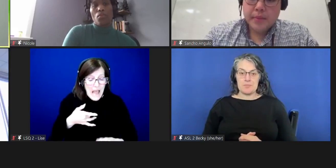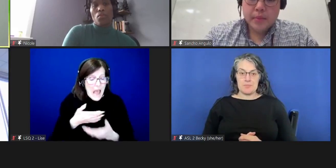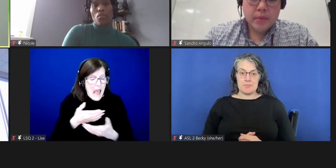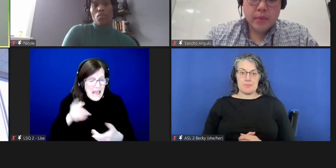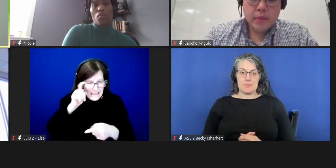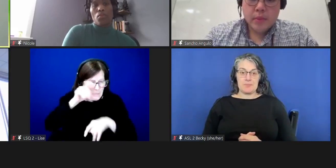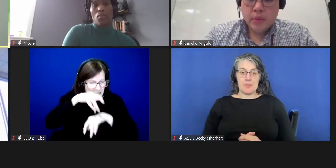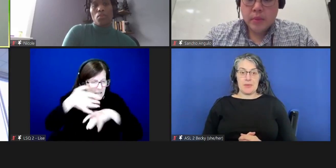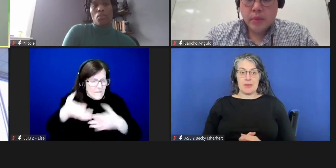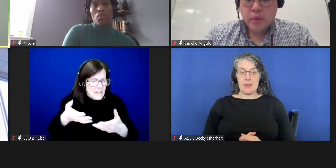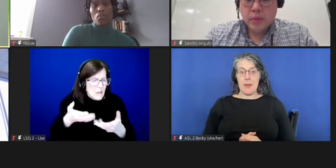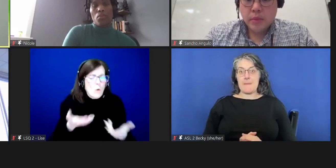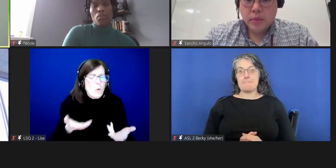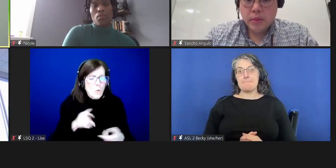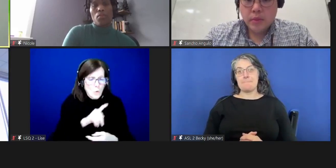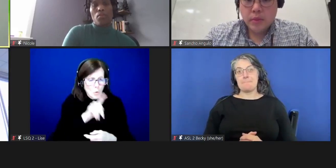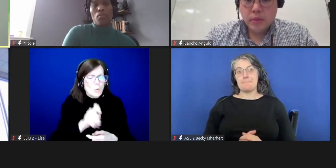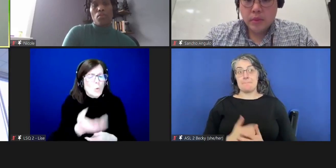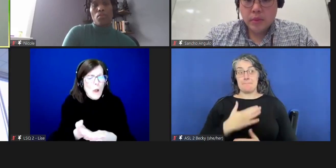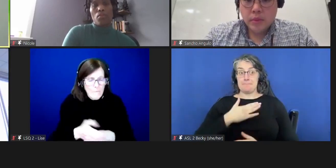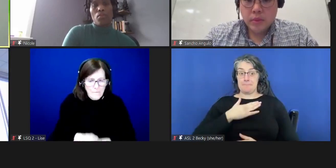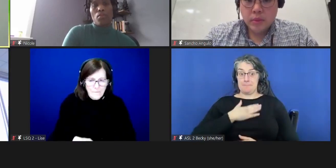C'est un peu différent pour moi.